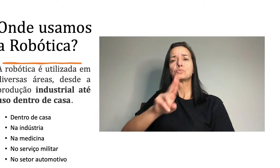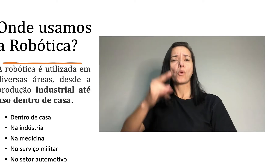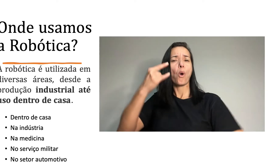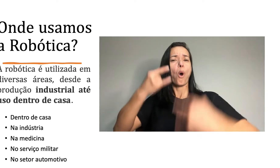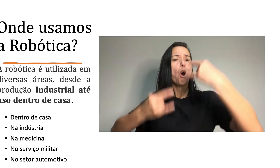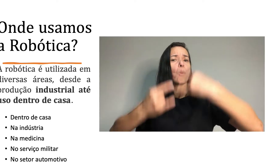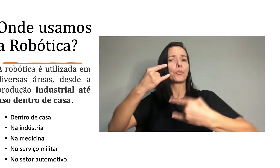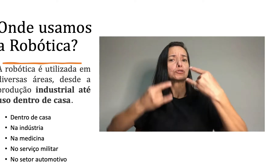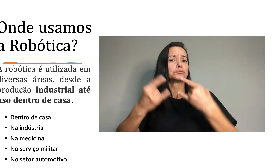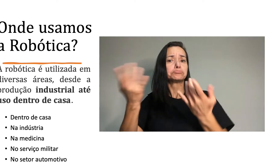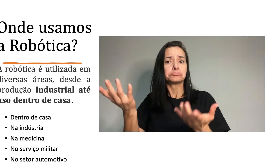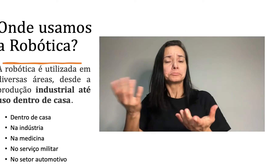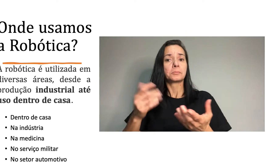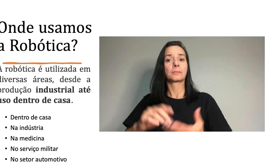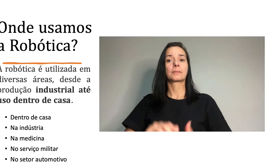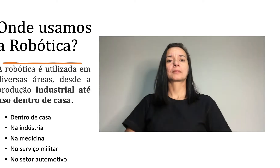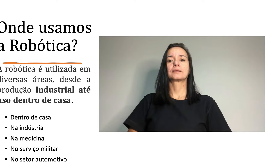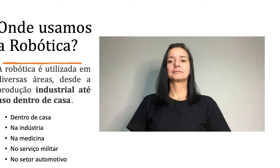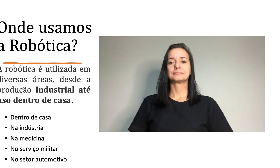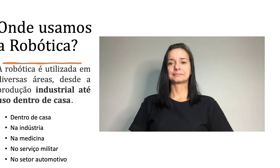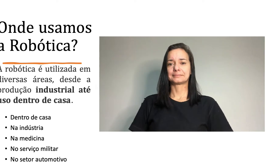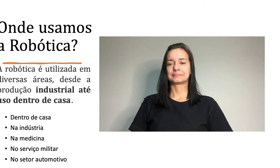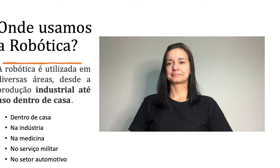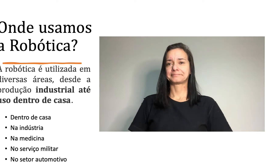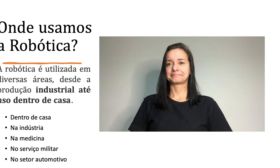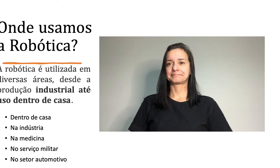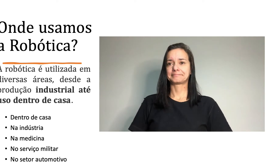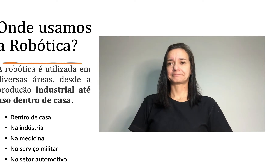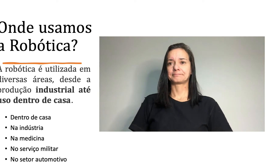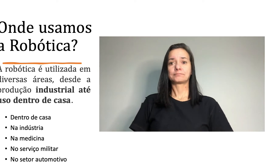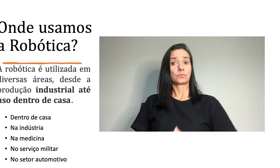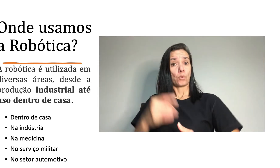Aonde usamos a robótica?